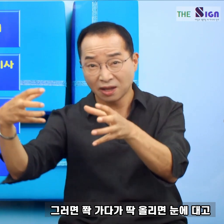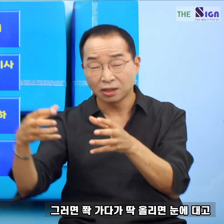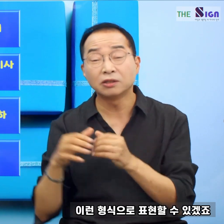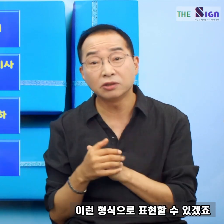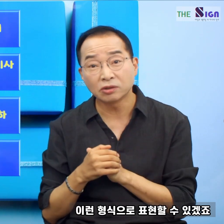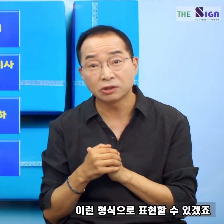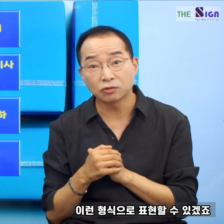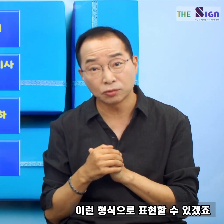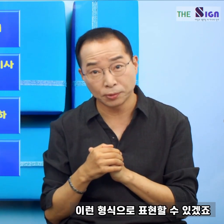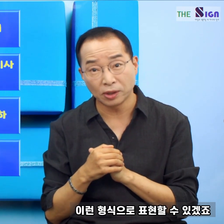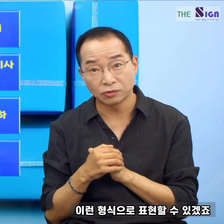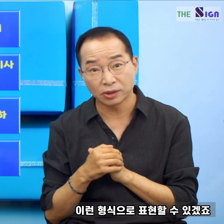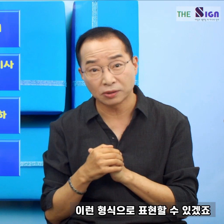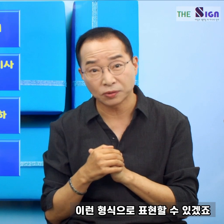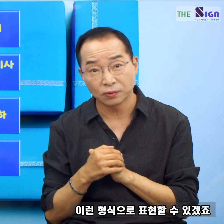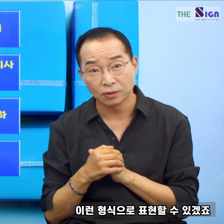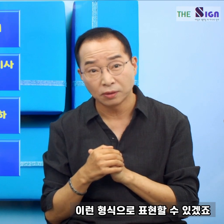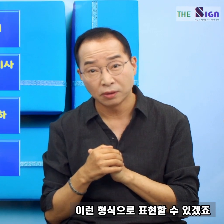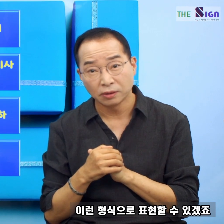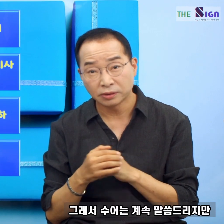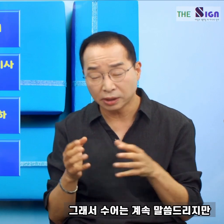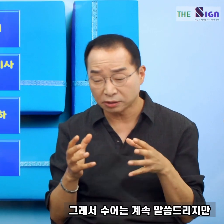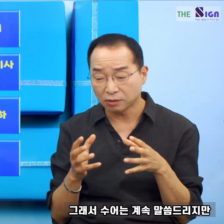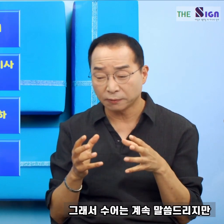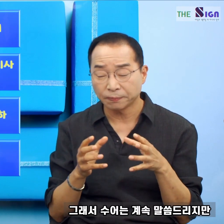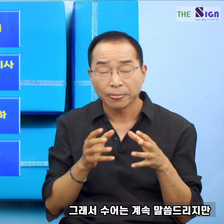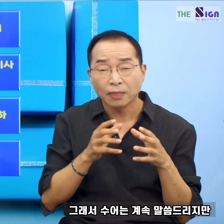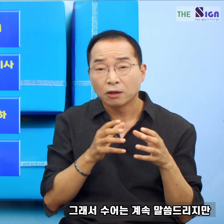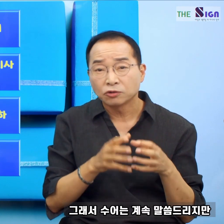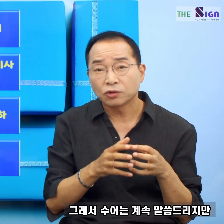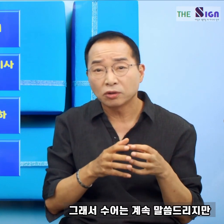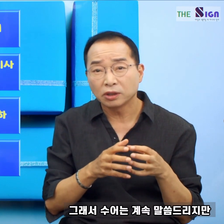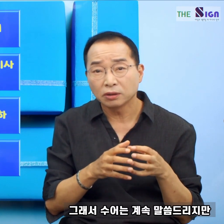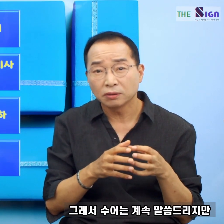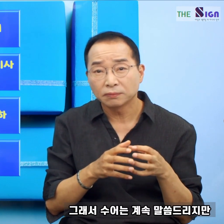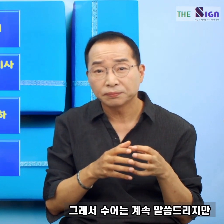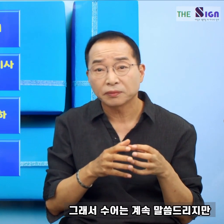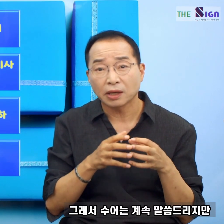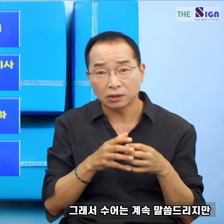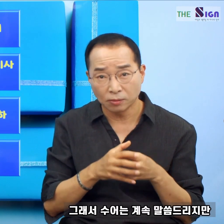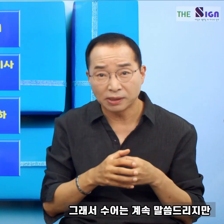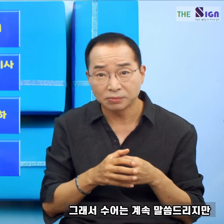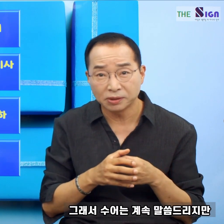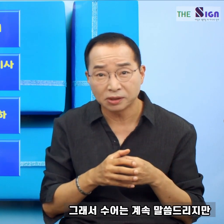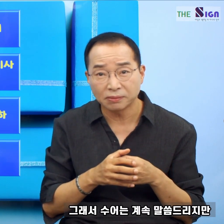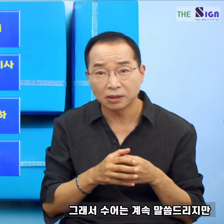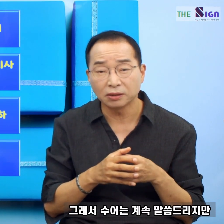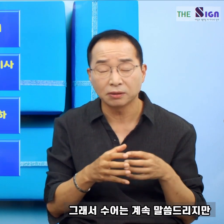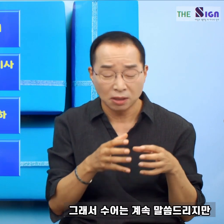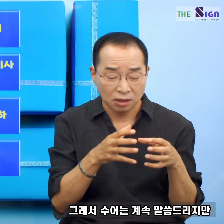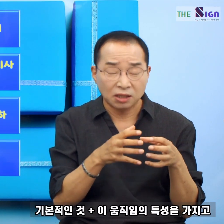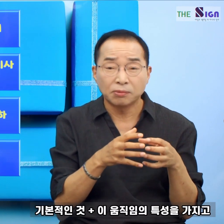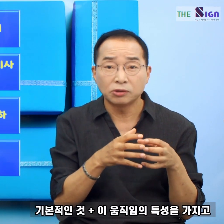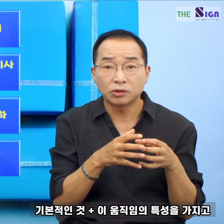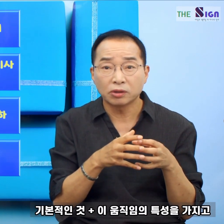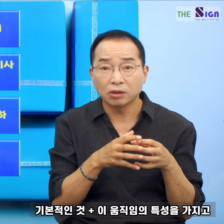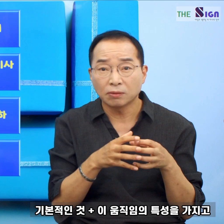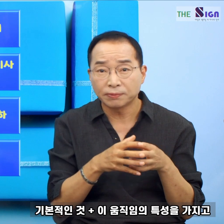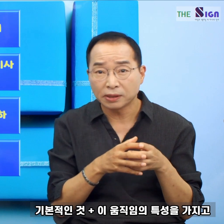이런 형식으로도 표현할 수 있겠죠. 그래서 수어는 계속 말씀드리지만은 기본적인 것